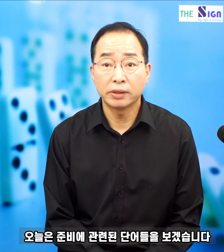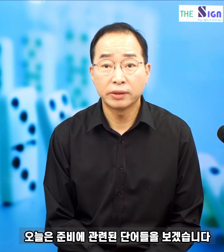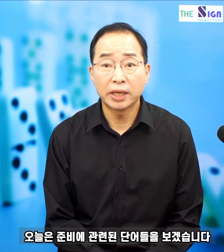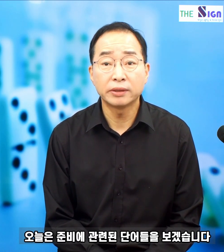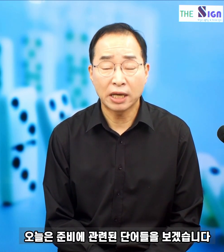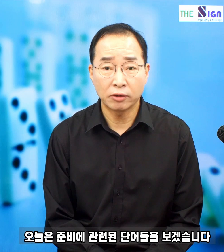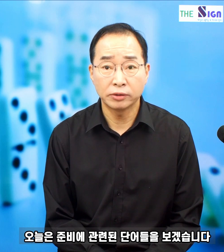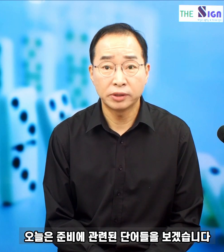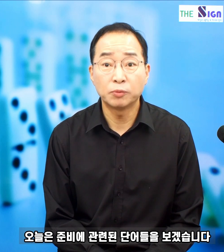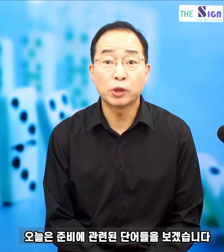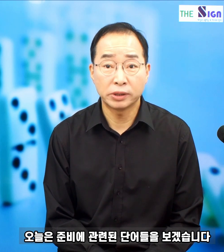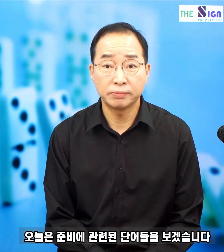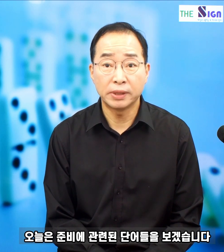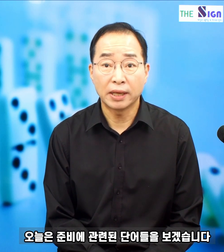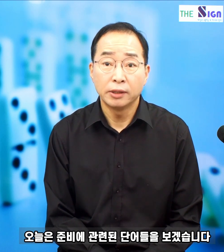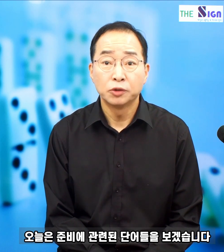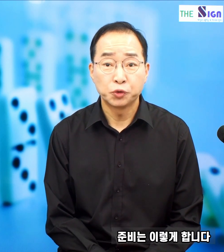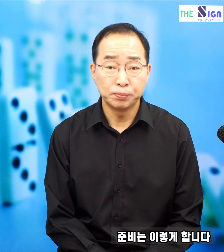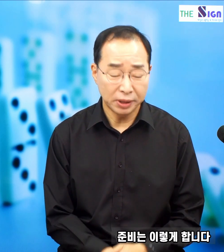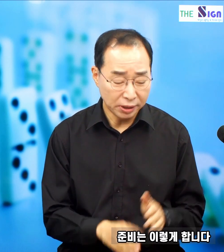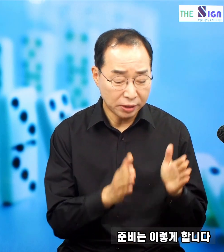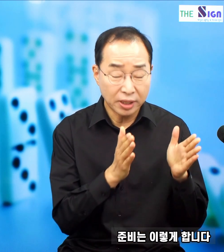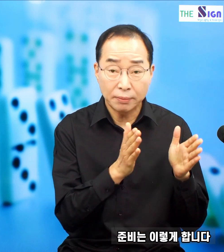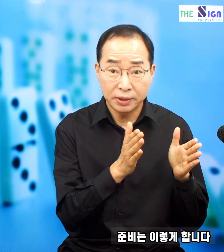관련된 단어들을 보겠습니다. 준비는 이렇게 합니다.